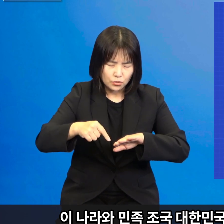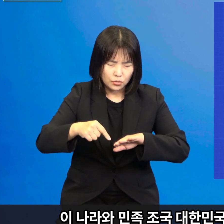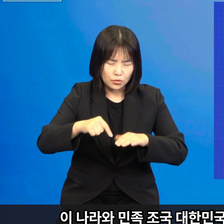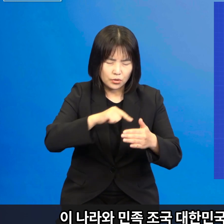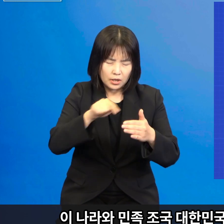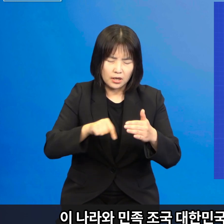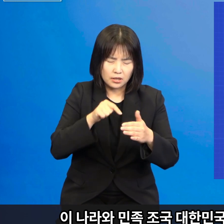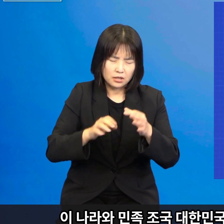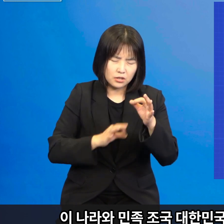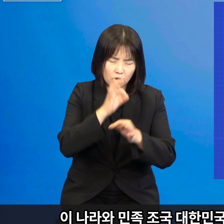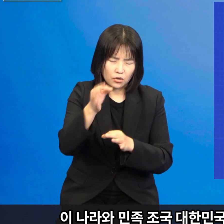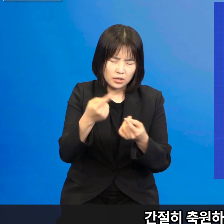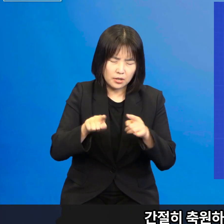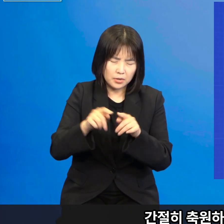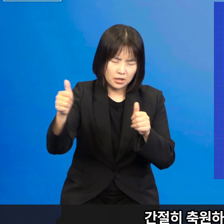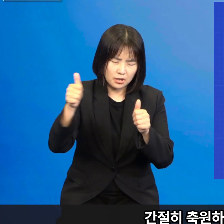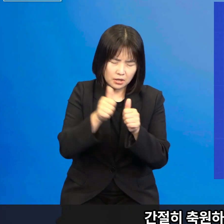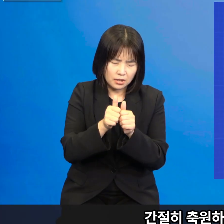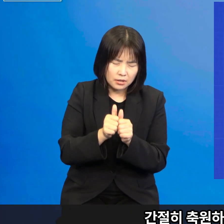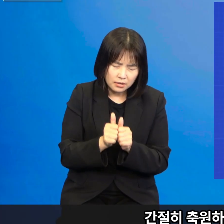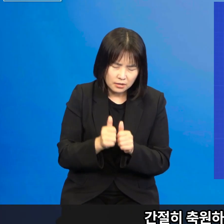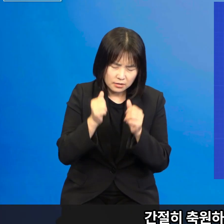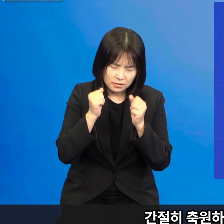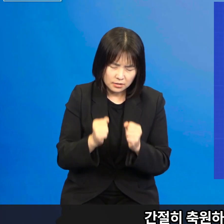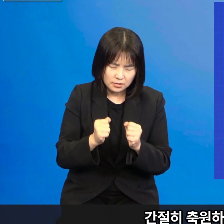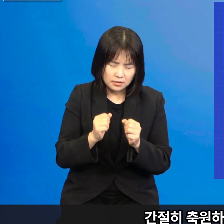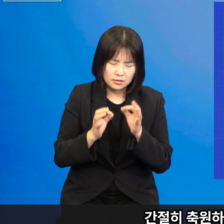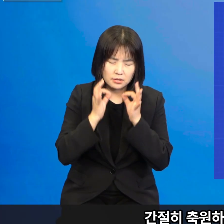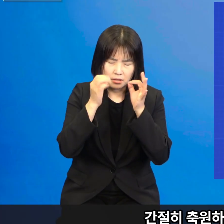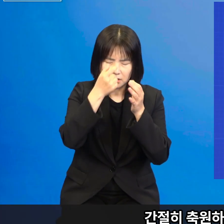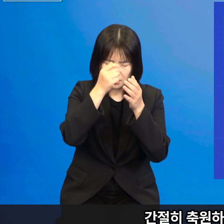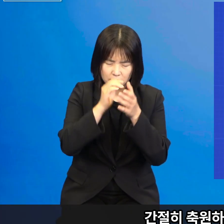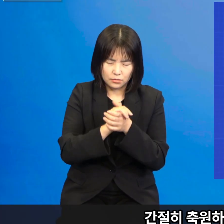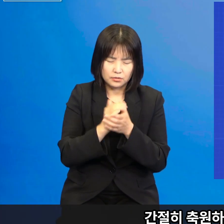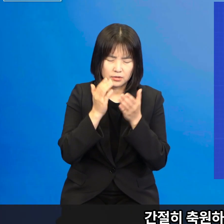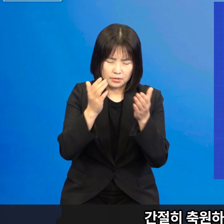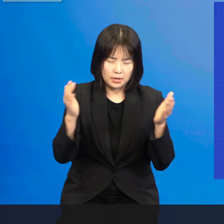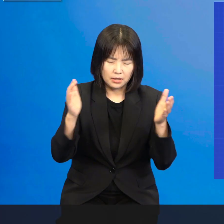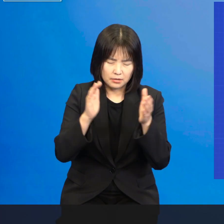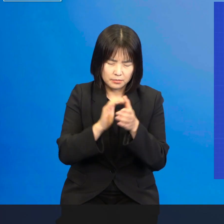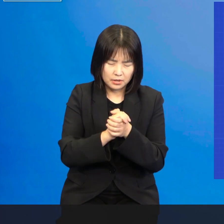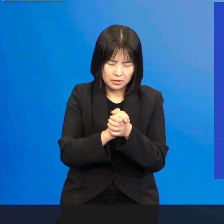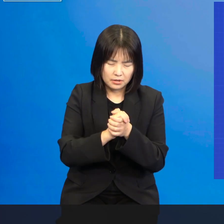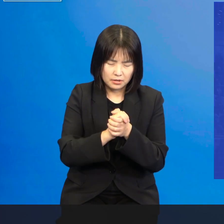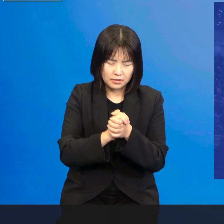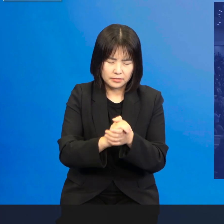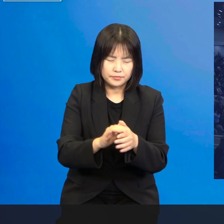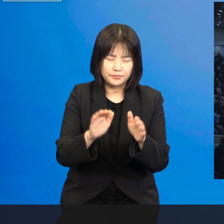가운데 영원히 함께 하시기를 간절히 축원하옵나이다. 아멘.